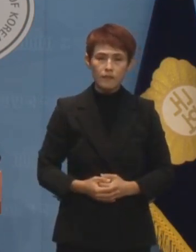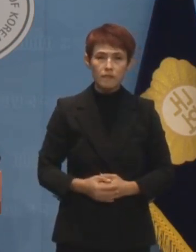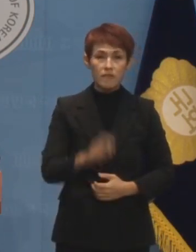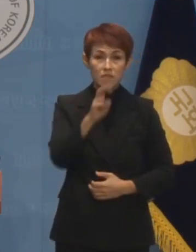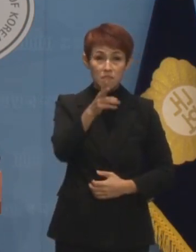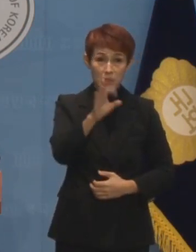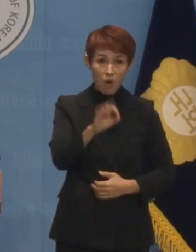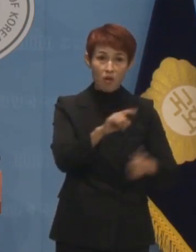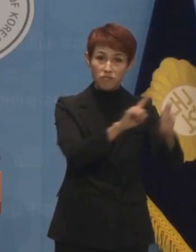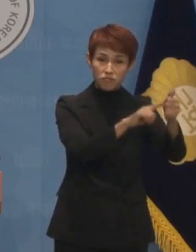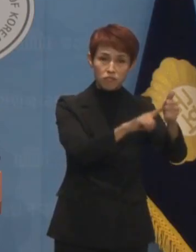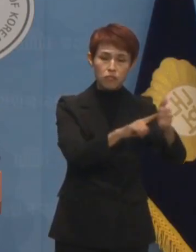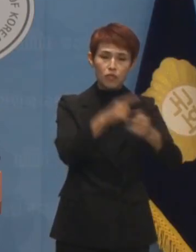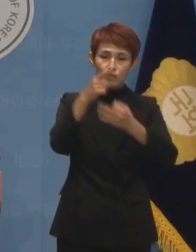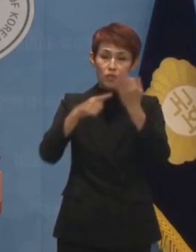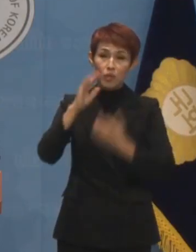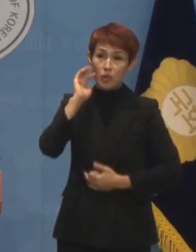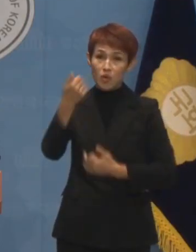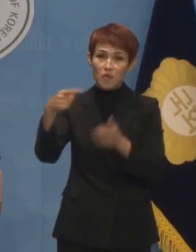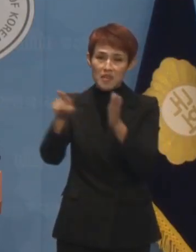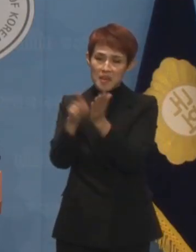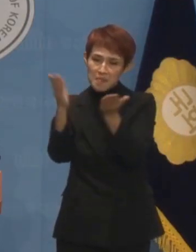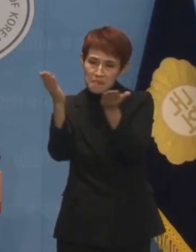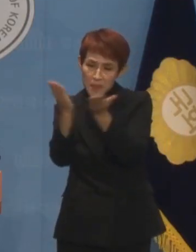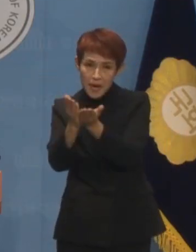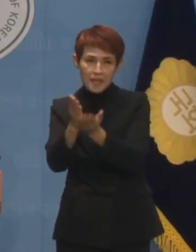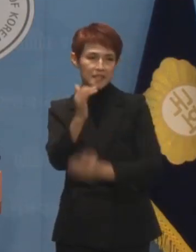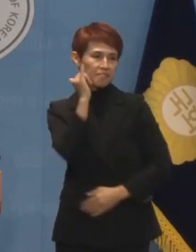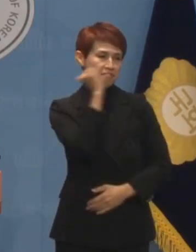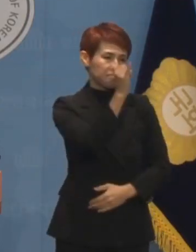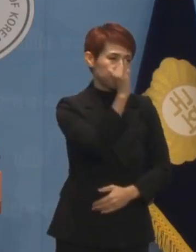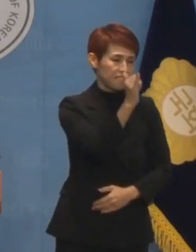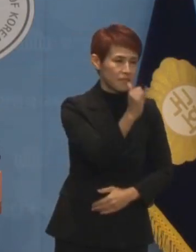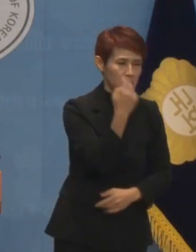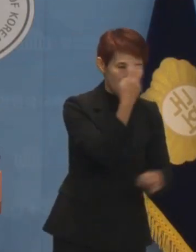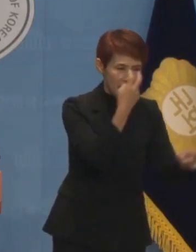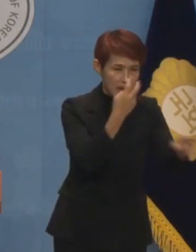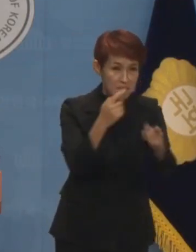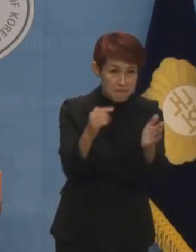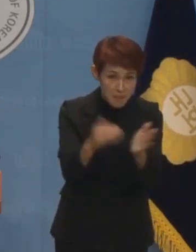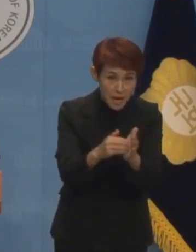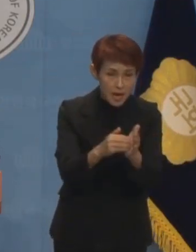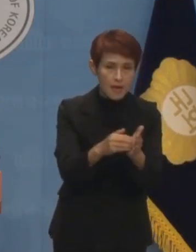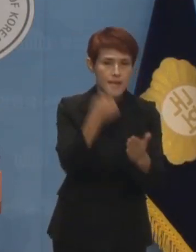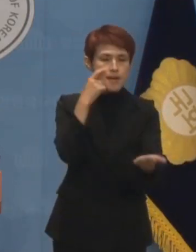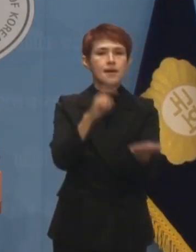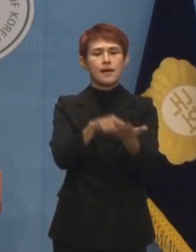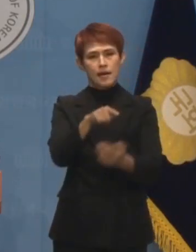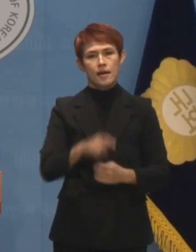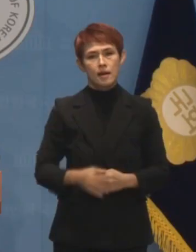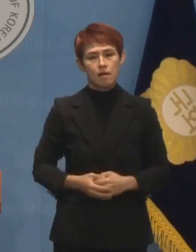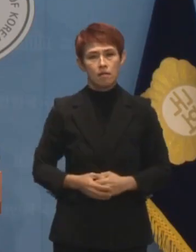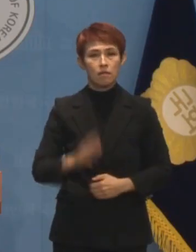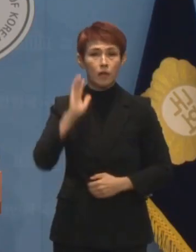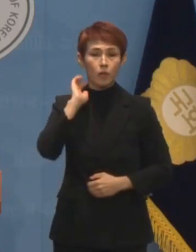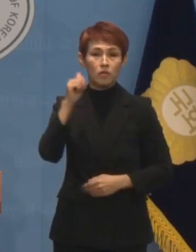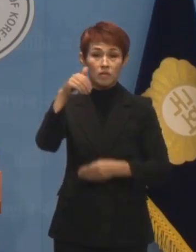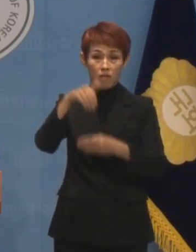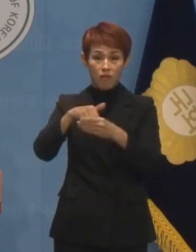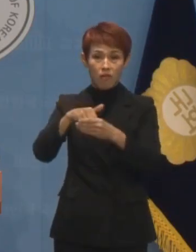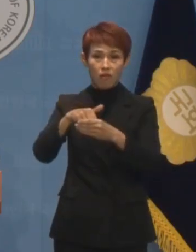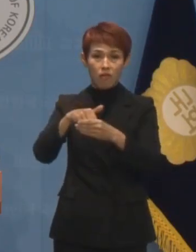명태균 씨가 윤석열 대통령을 위한 맞춤형 여론조사를 주도한 정황도 포착됐습니다. 대선을 1년